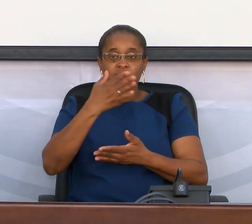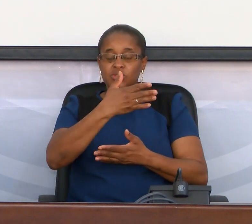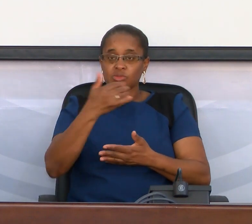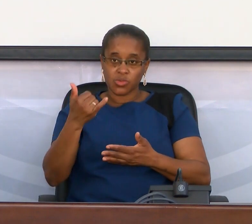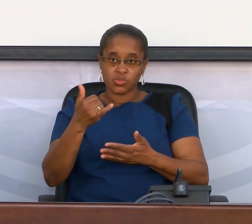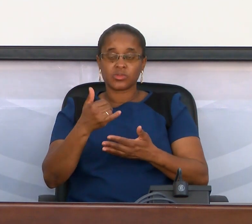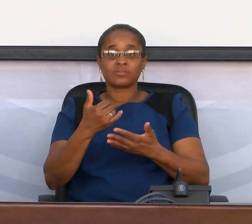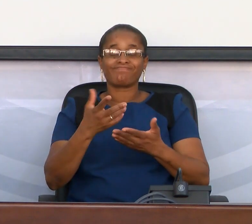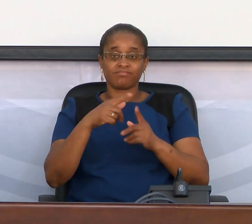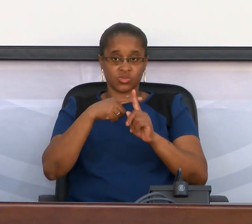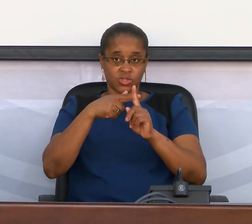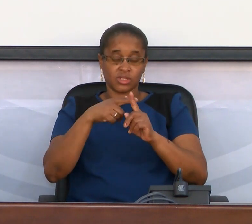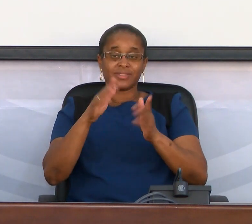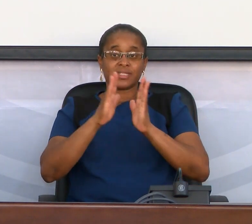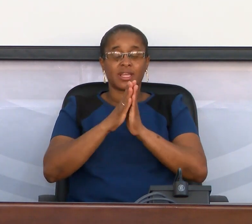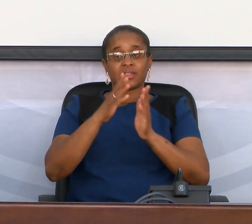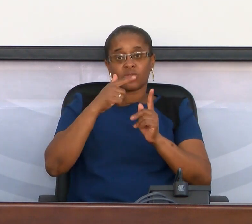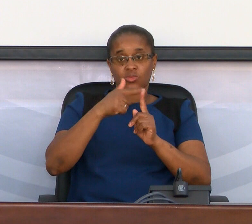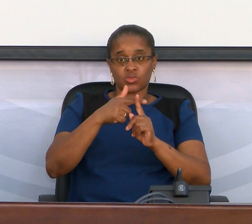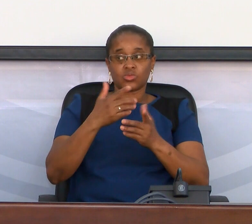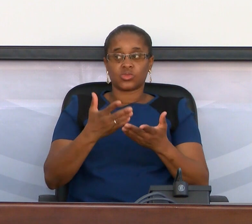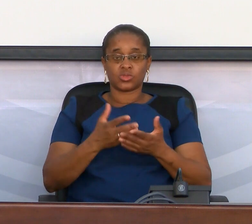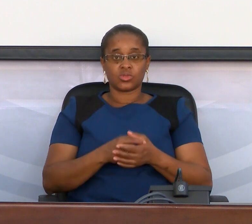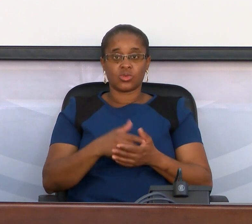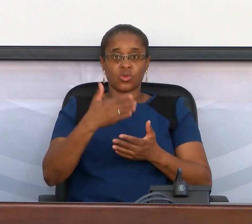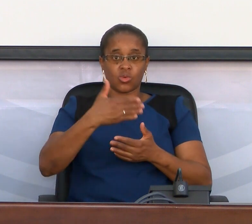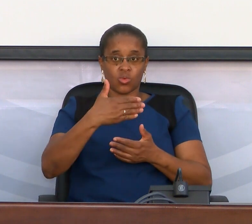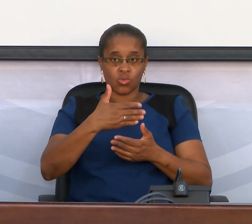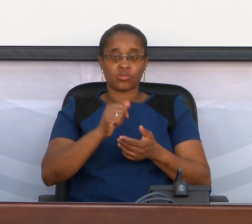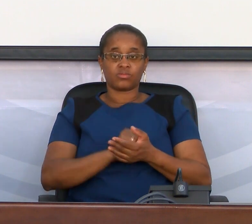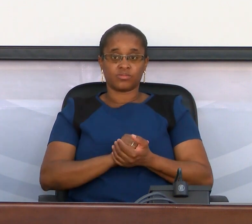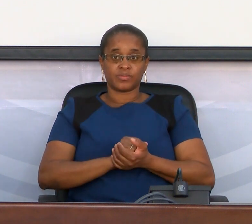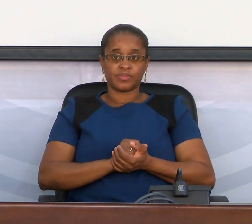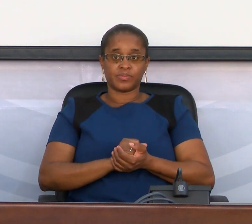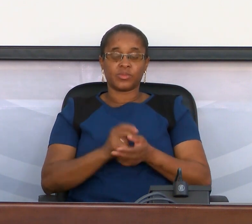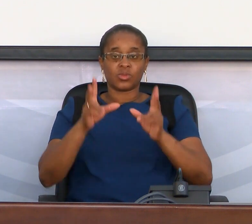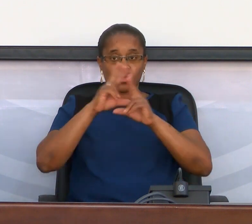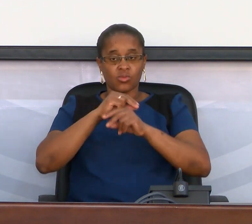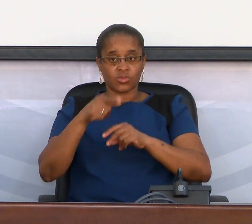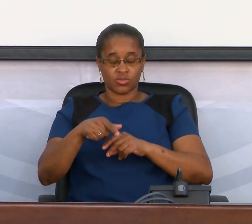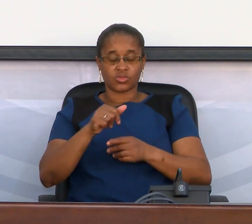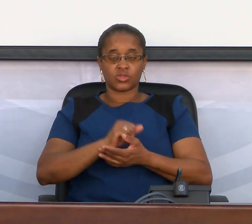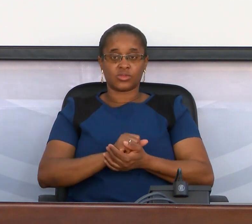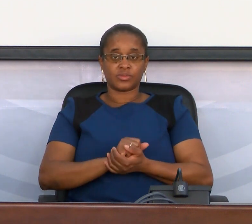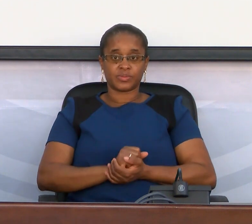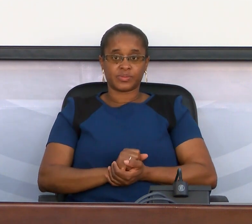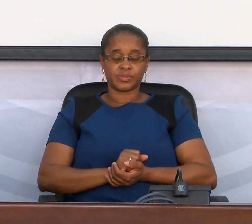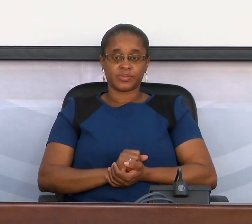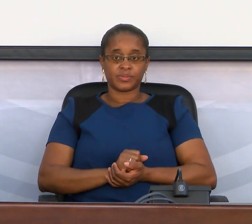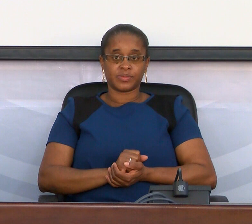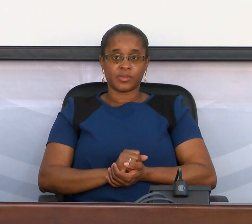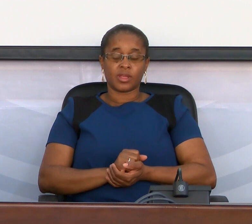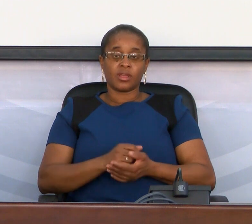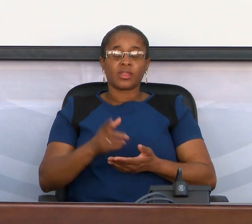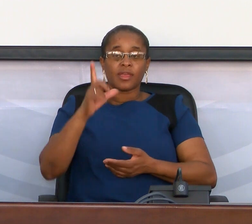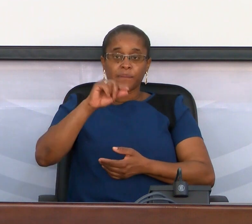casos. Santa Cruz, com um caso novo de hoje. Entretanto,